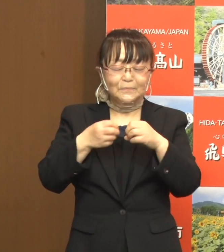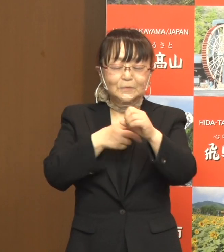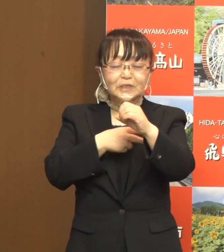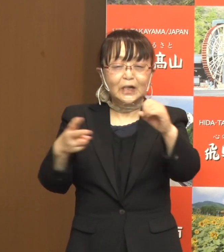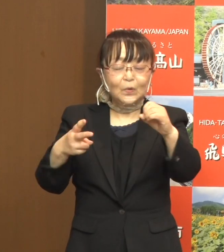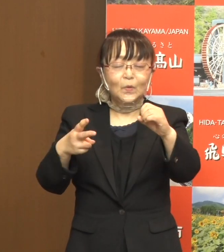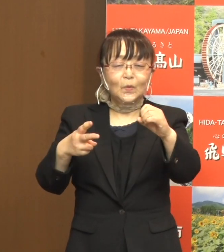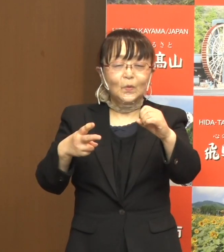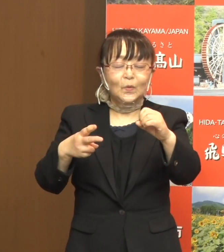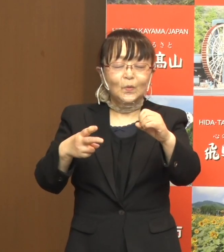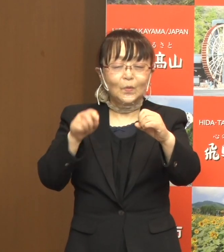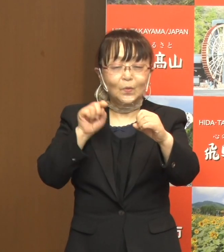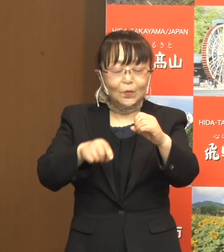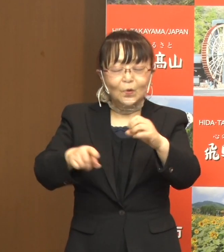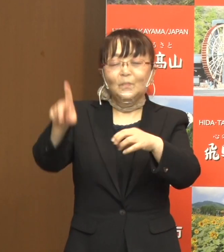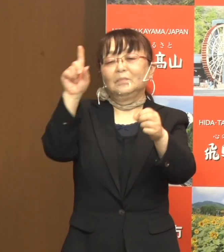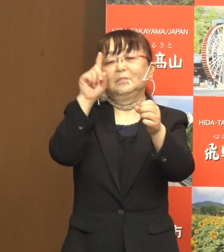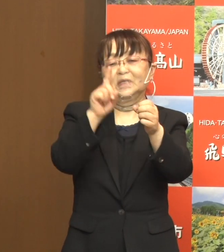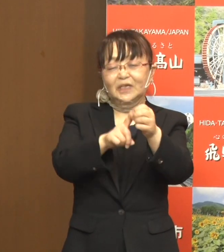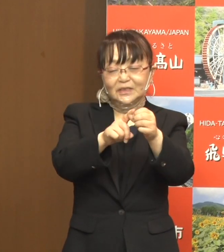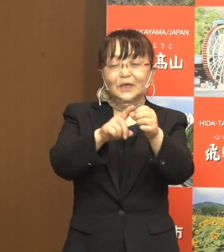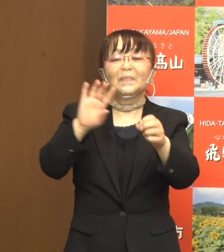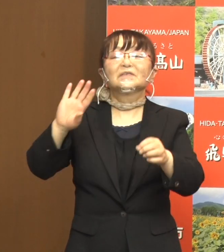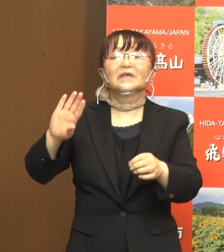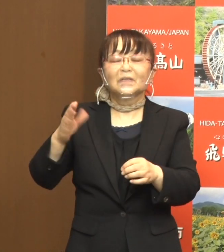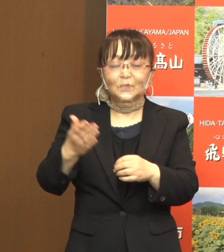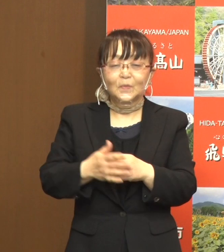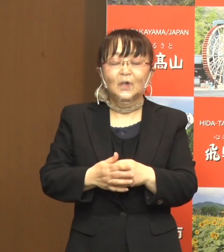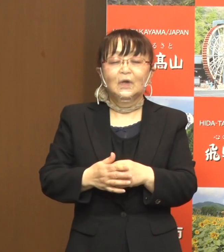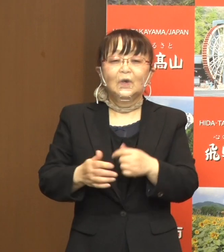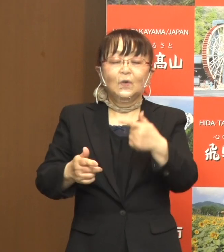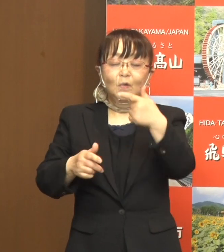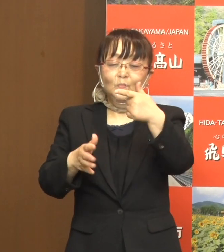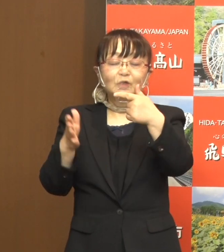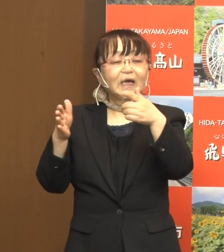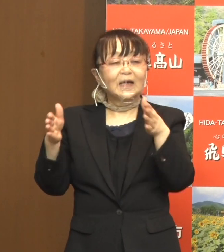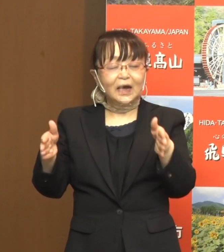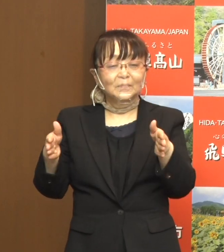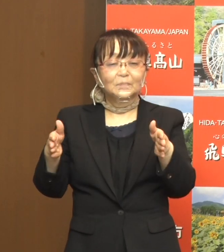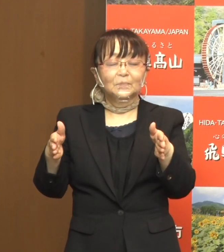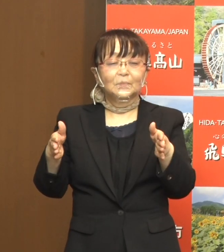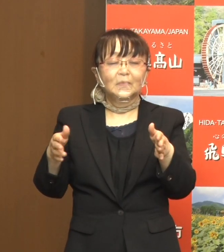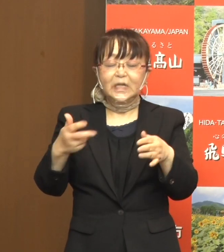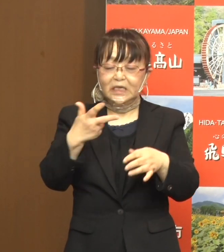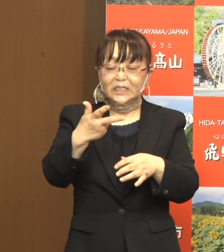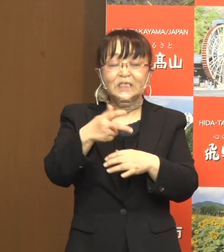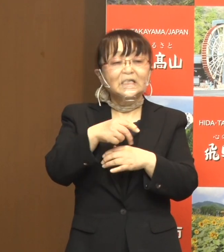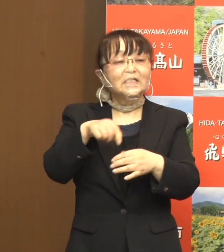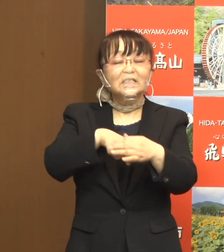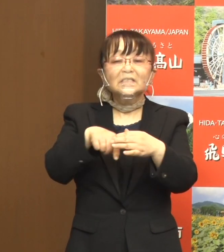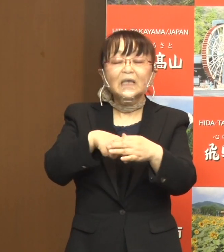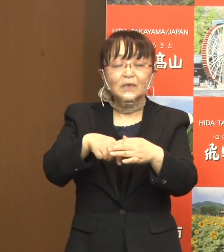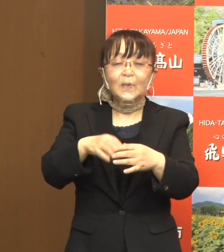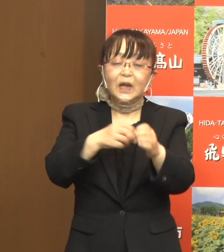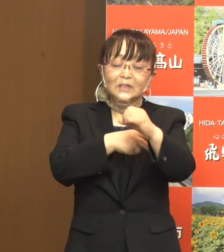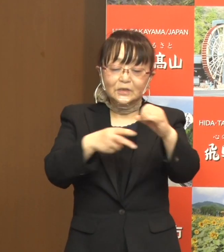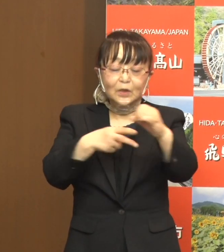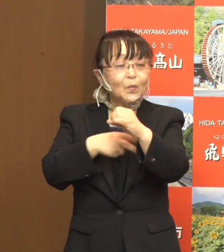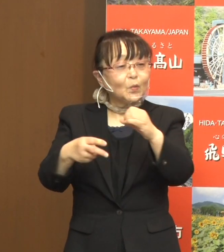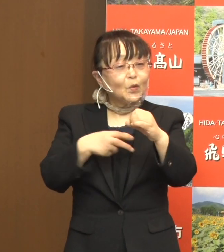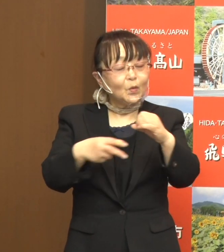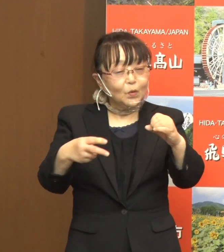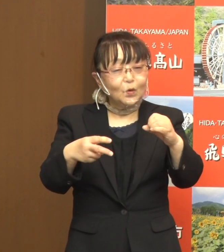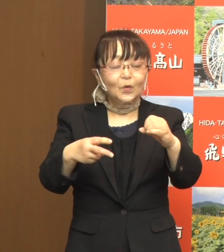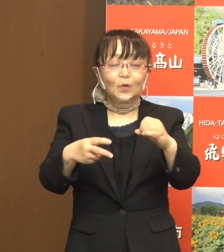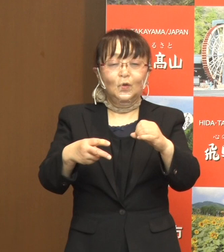動きを進めておりますけれども3日間ほどですか市内は感染者ゼロが続いており